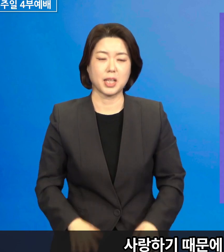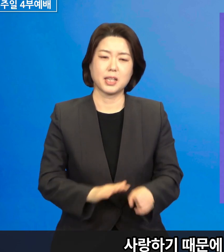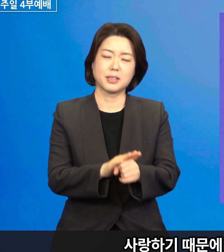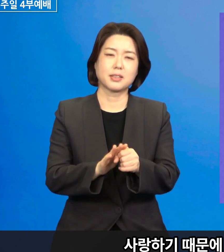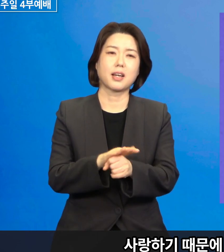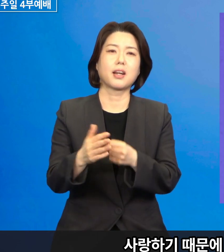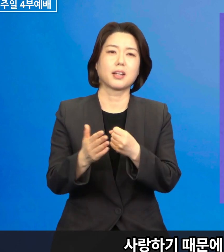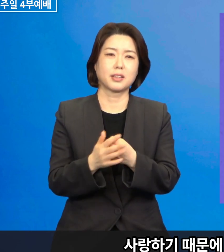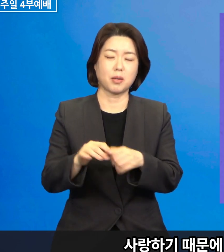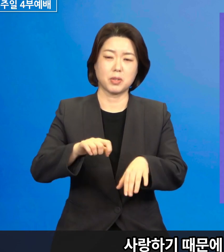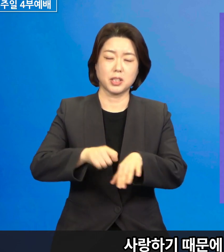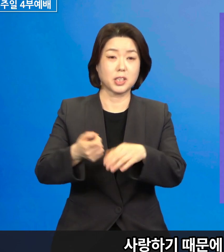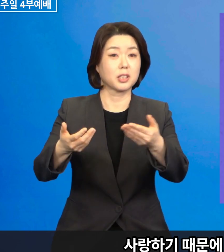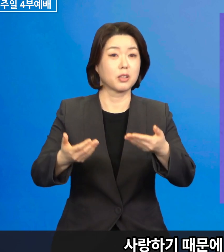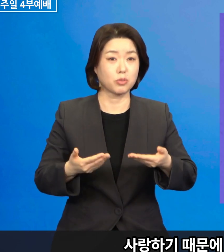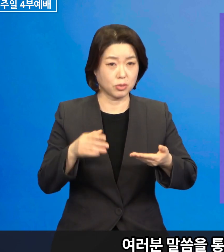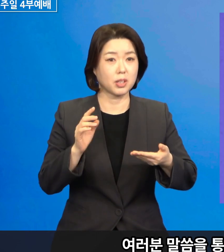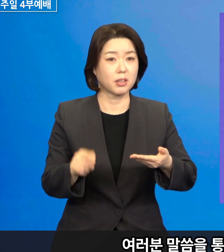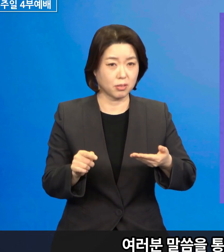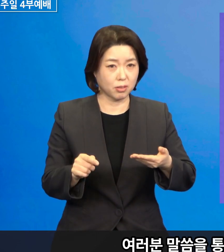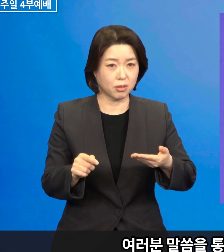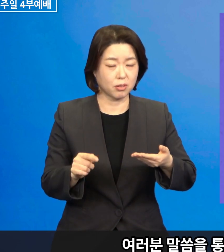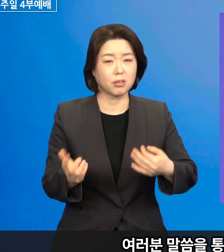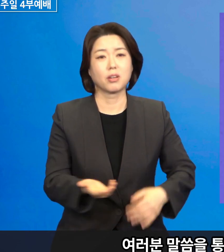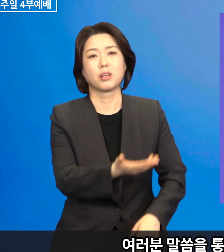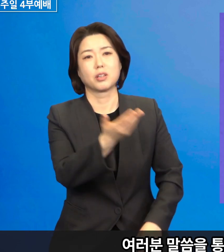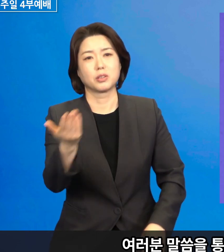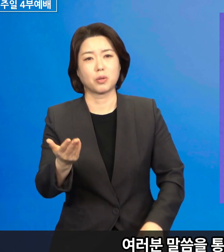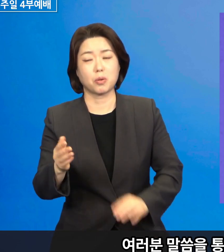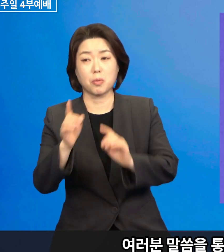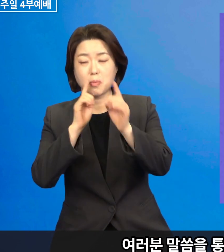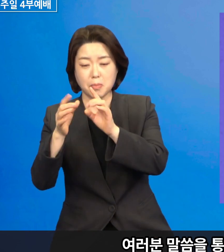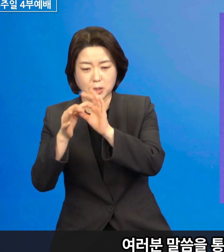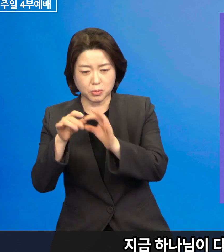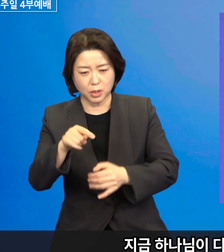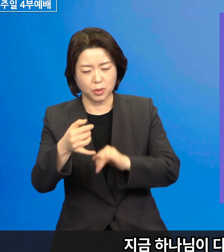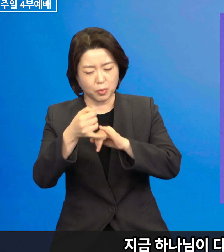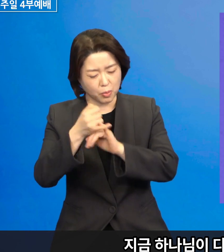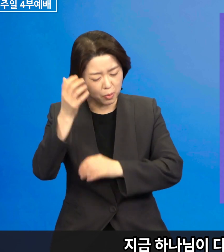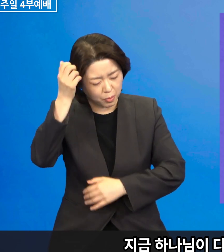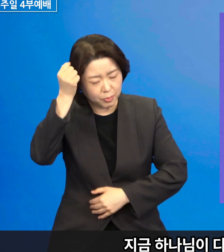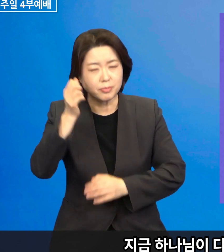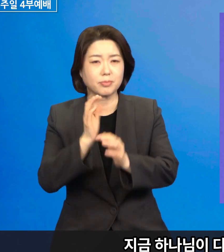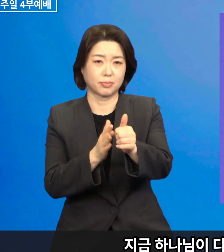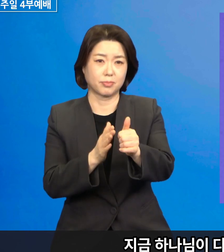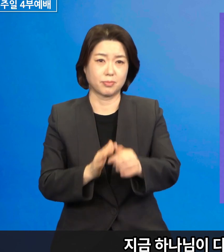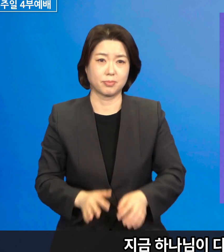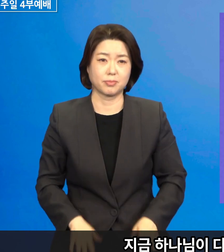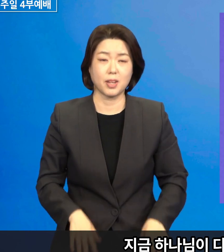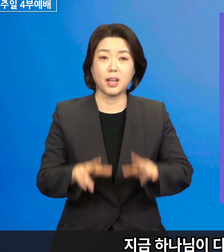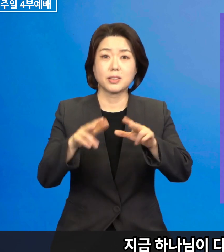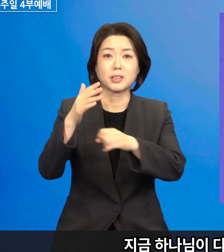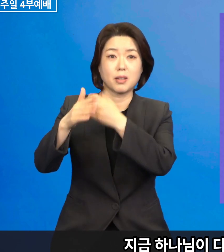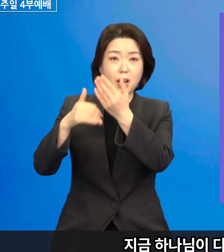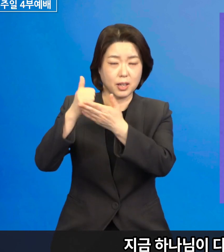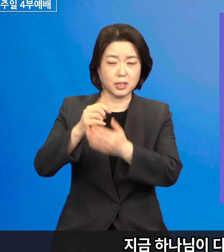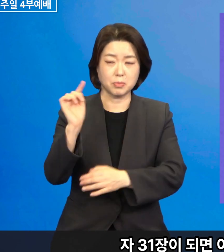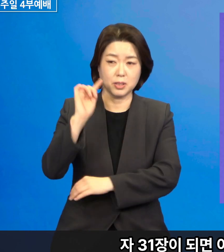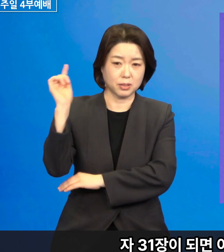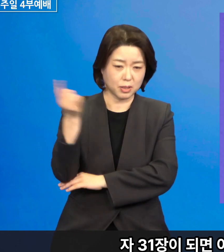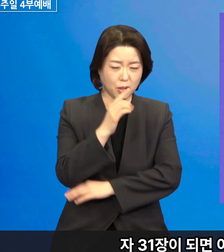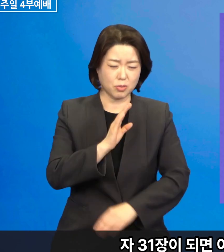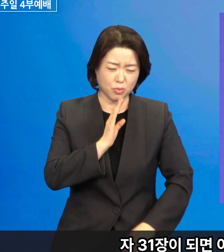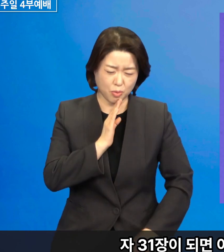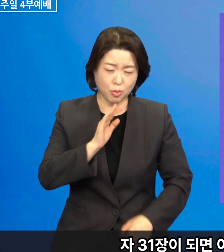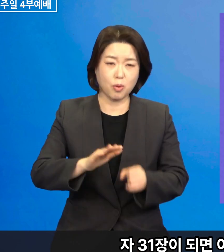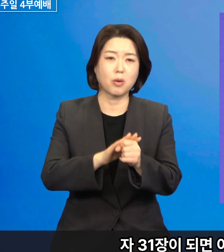때문에 징계하신다는 것을 여러분 말씀을 통해 꼭 아셔야 됩니다. 지금 하나님이 다윗을 너무 사랑해요.